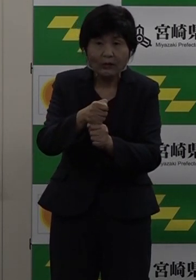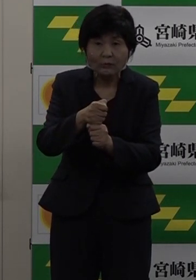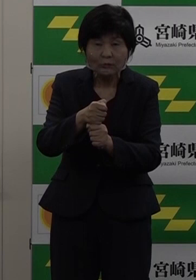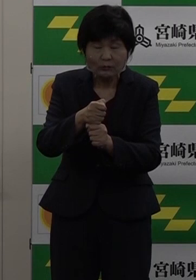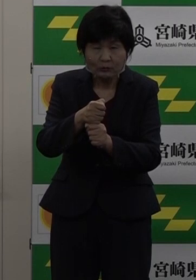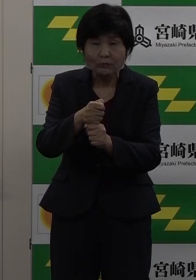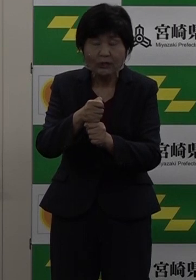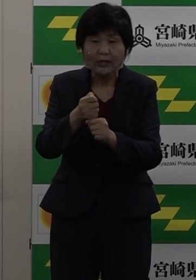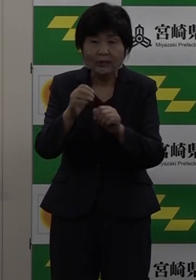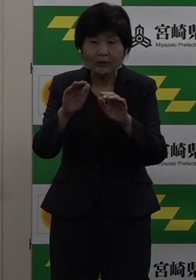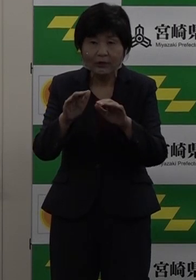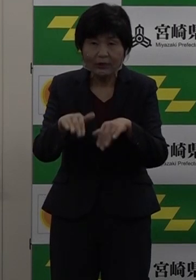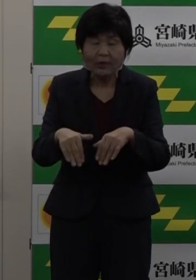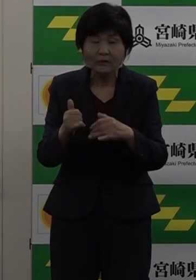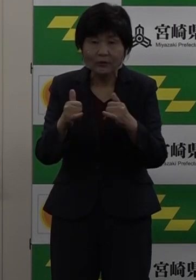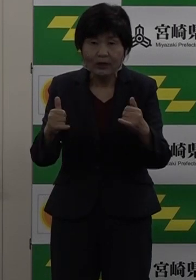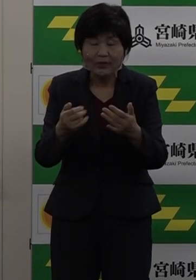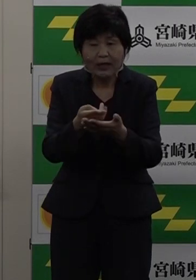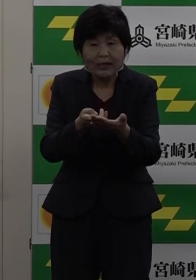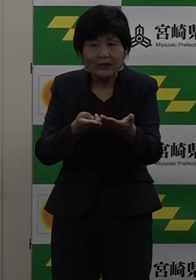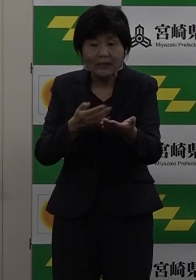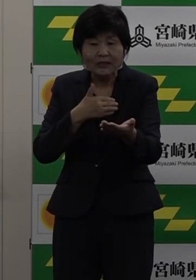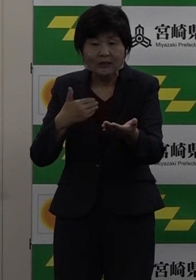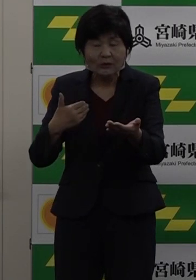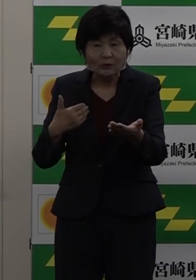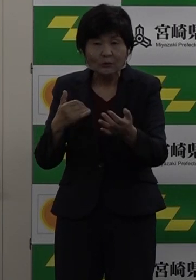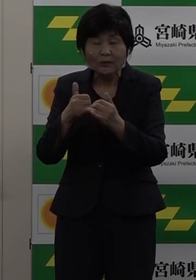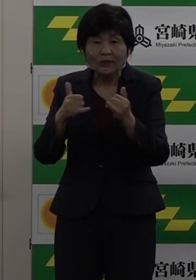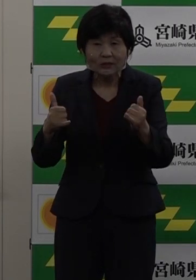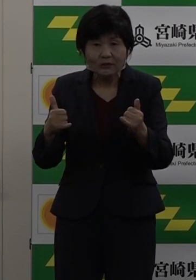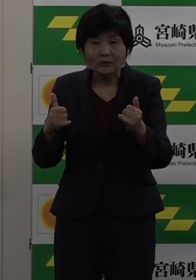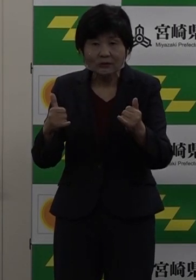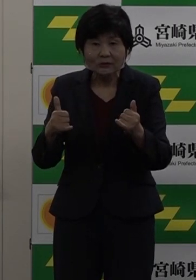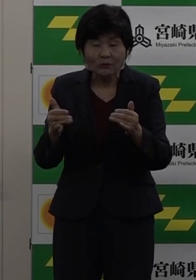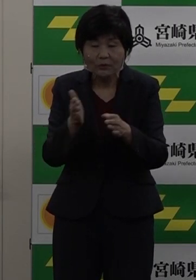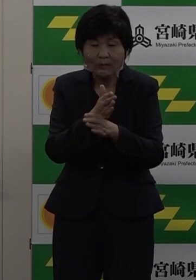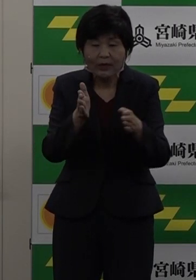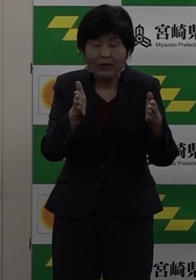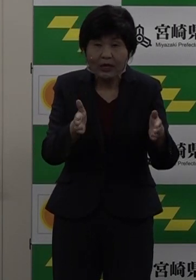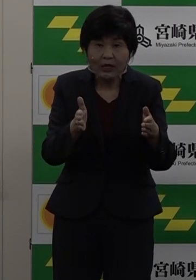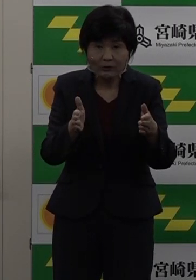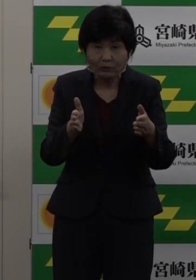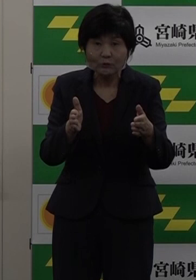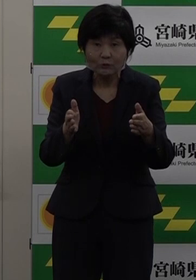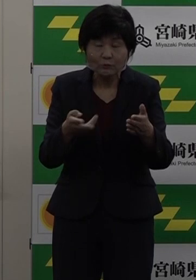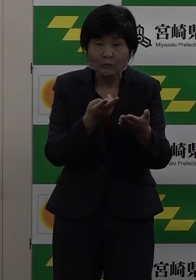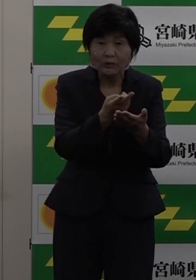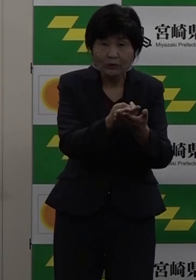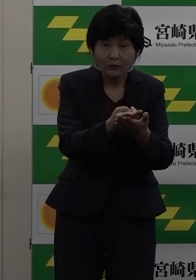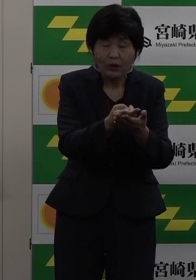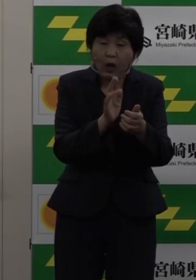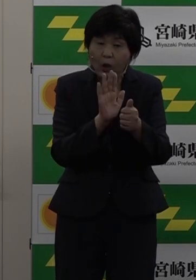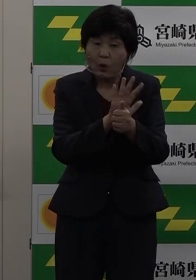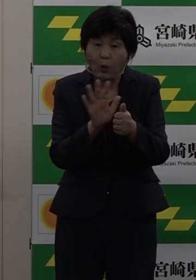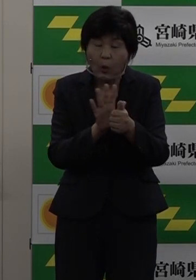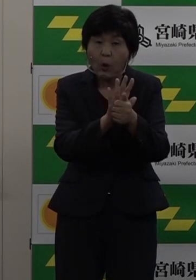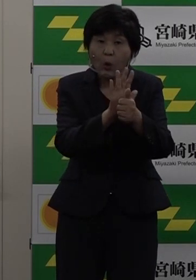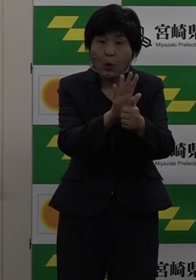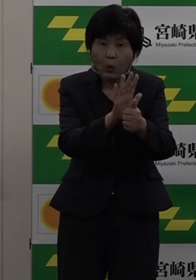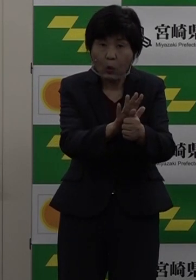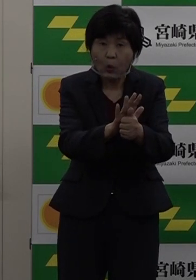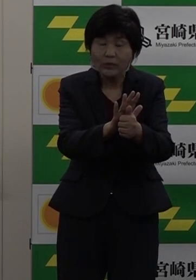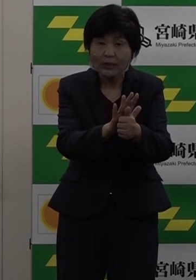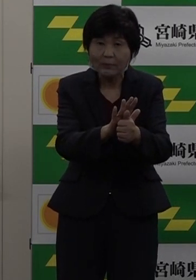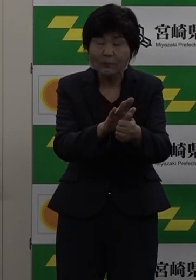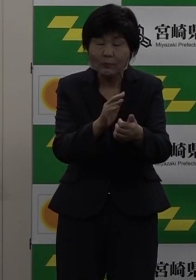の基準でいうですね、退院基準を満たした方を受け入れていただく後方支援病院も確保の充実に